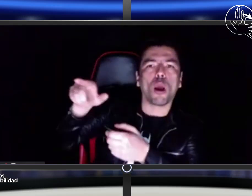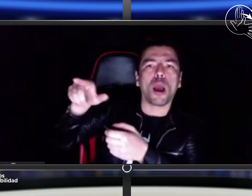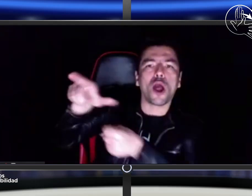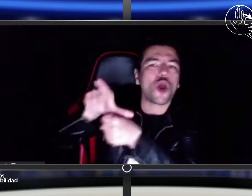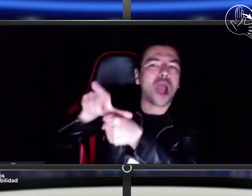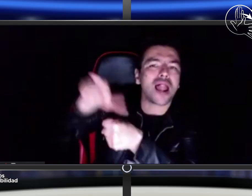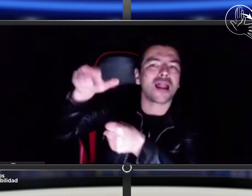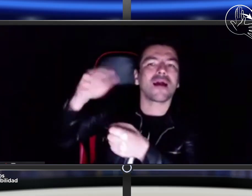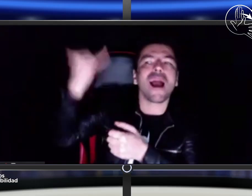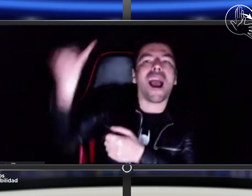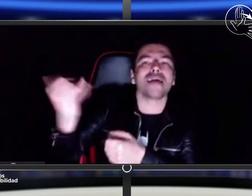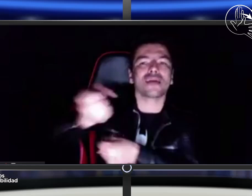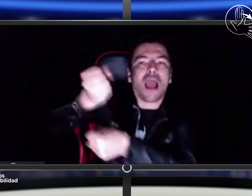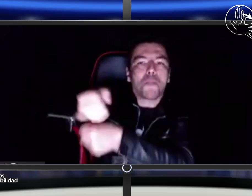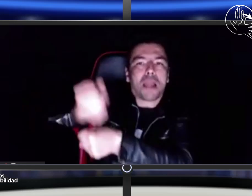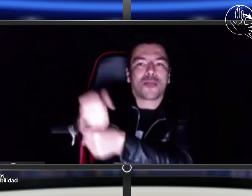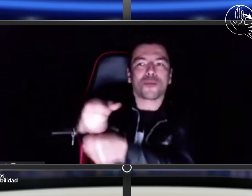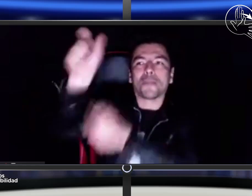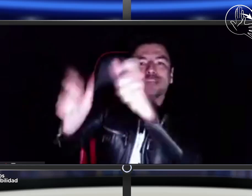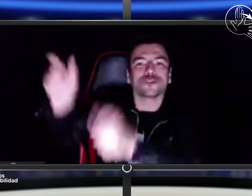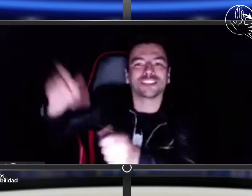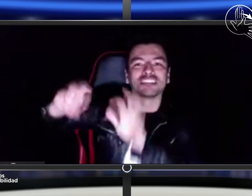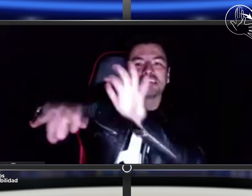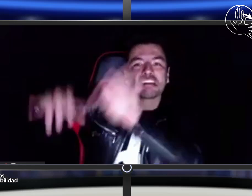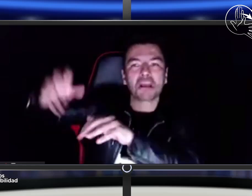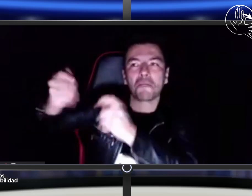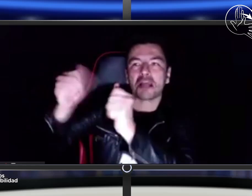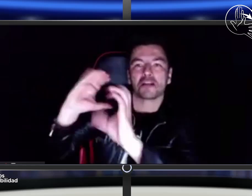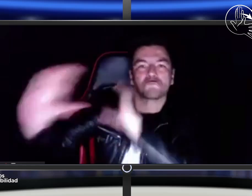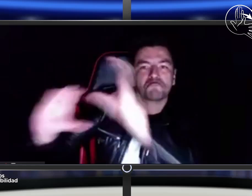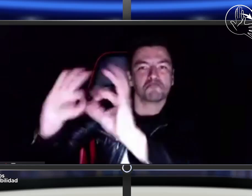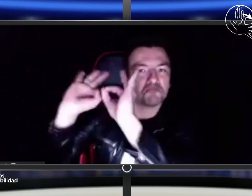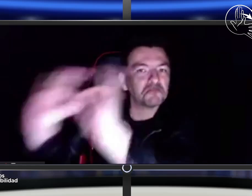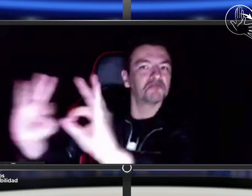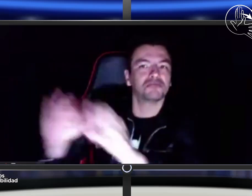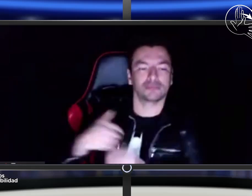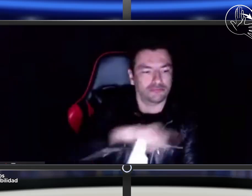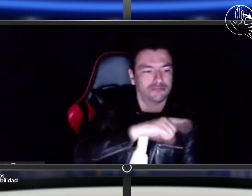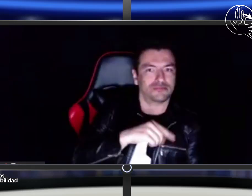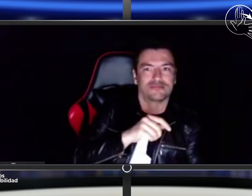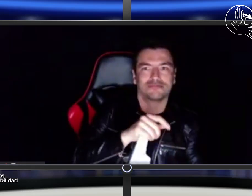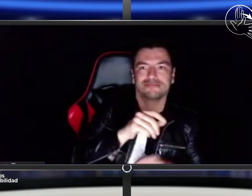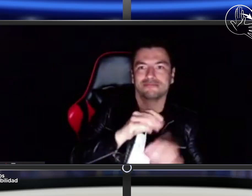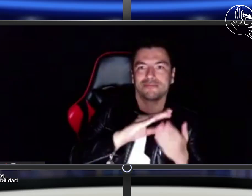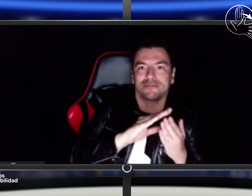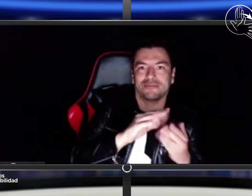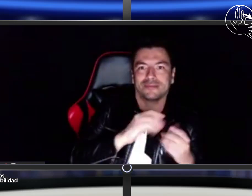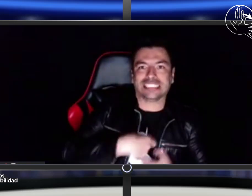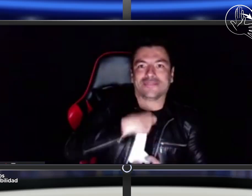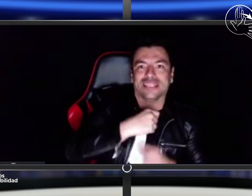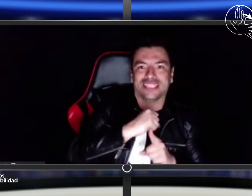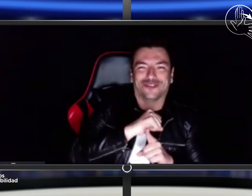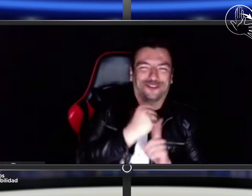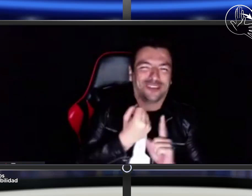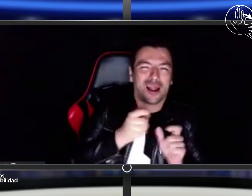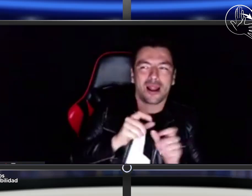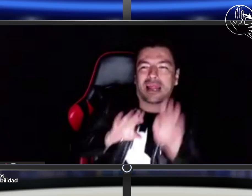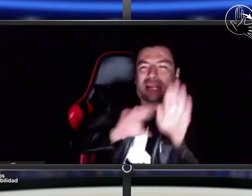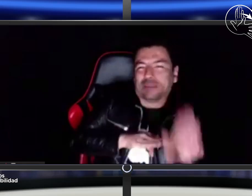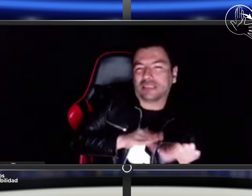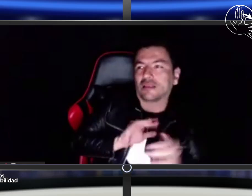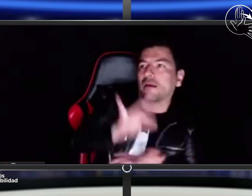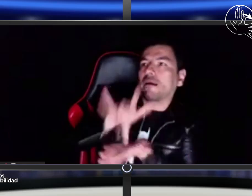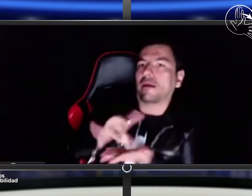se trata muchas veces de voluntariado. Y entonces, quienes trabajan en las localidades, en la Secretaría, los diferentes cargos que hay